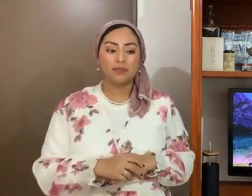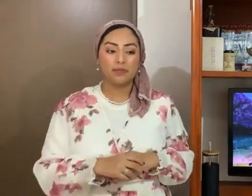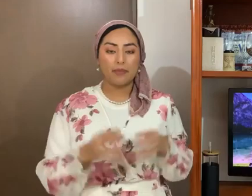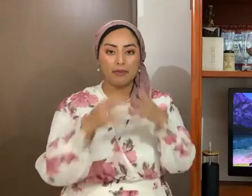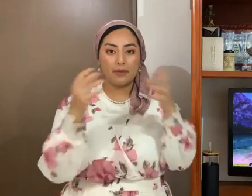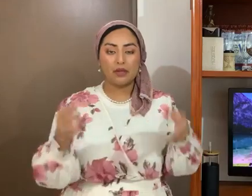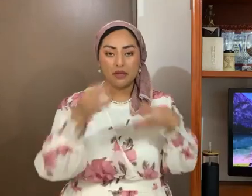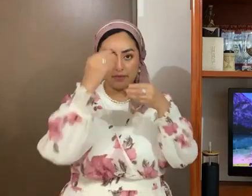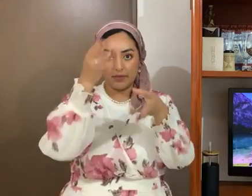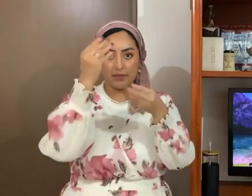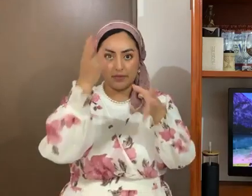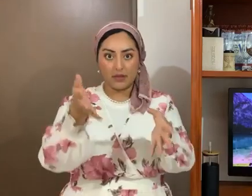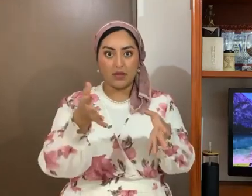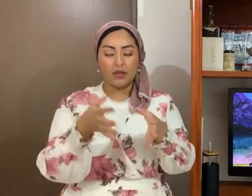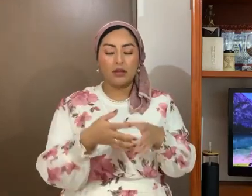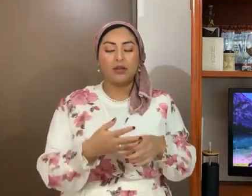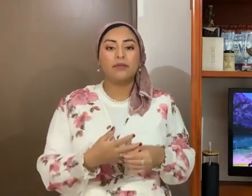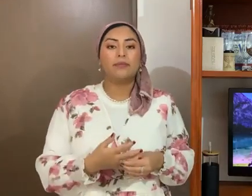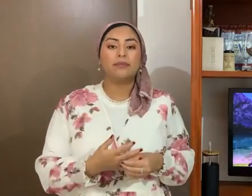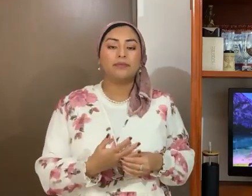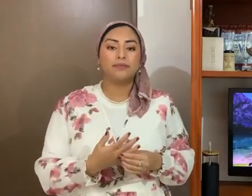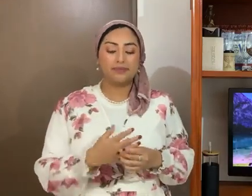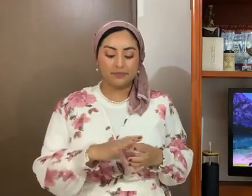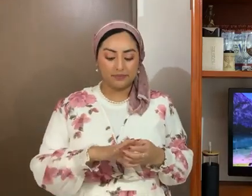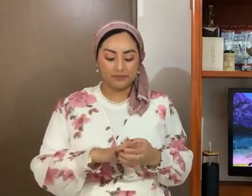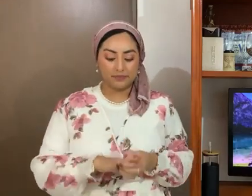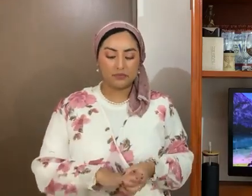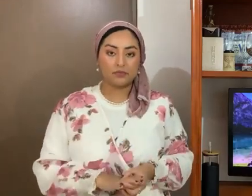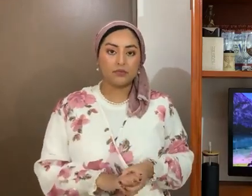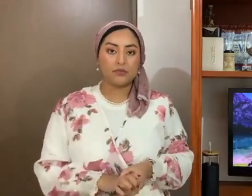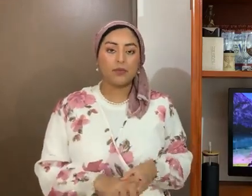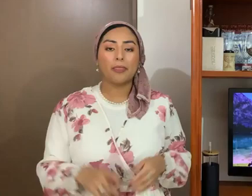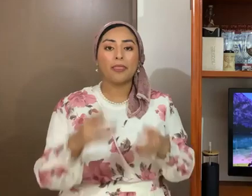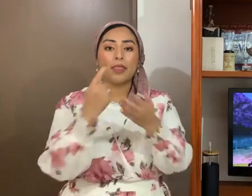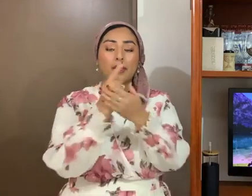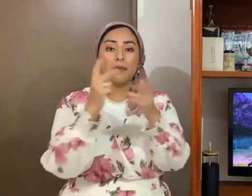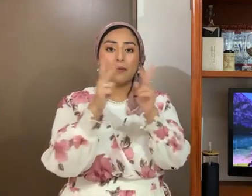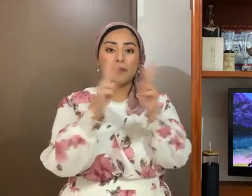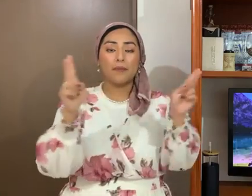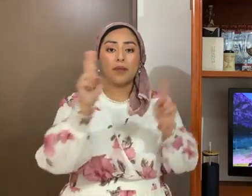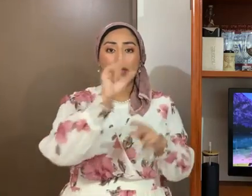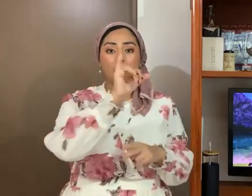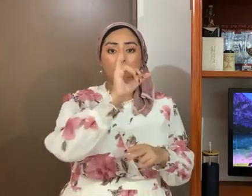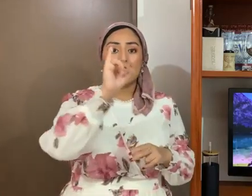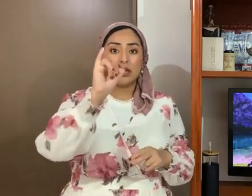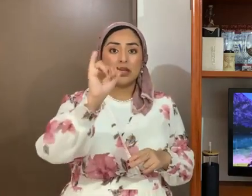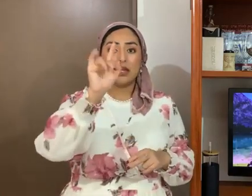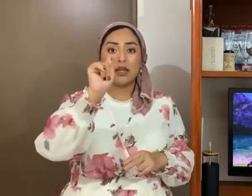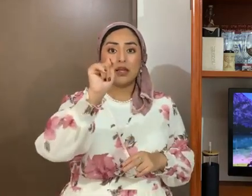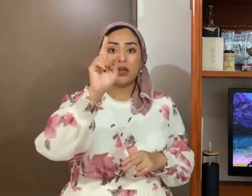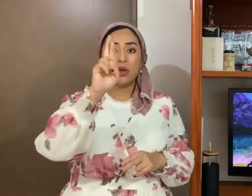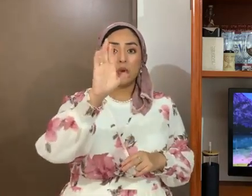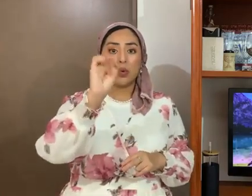después pueden regresar al video para hacer los apuntes con más calma. La parashá Yitro,